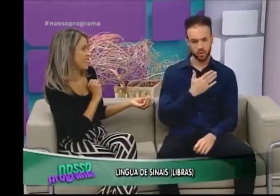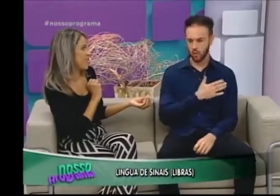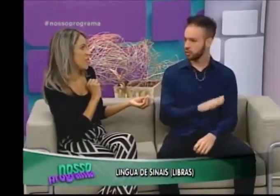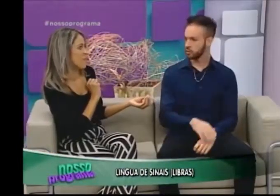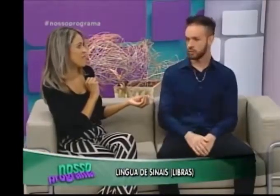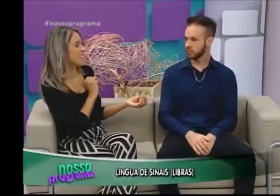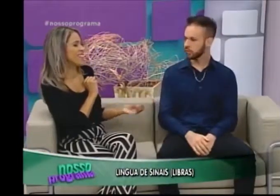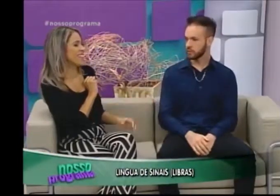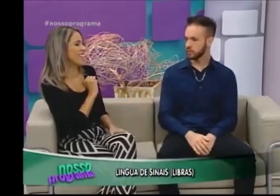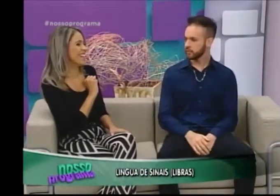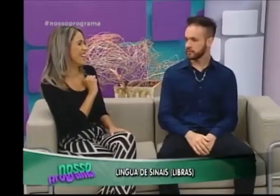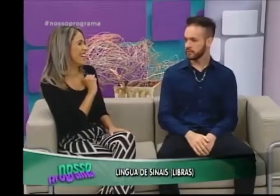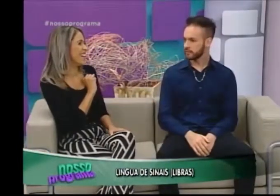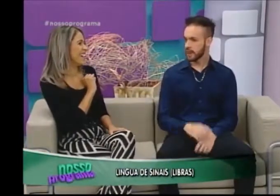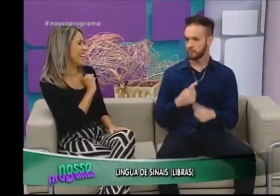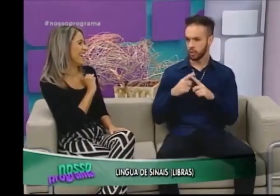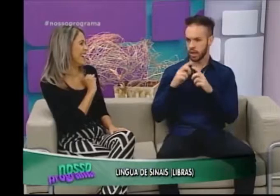Não gosta.